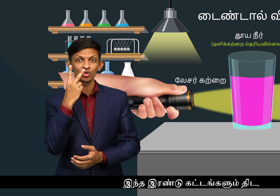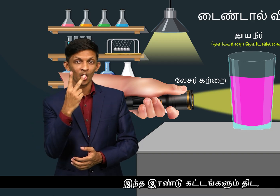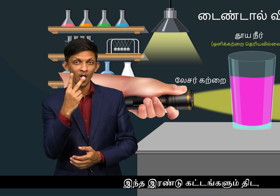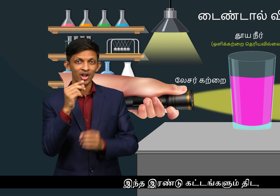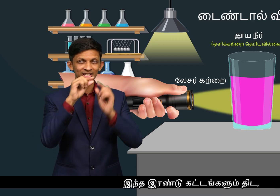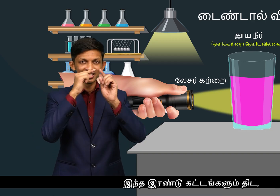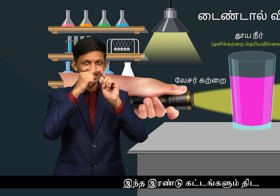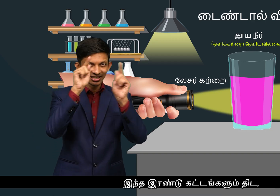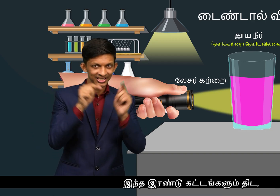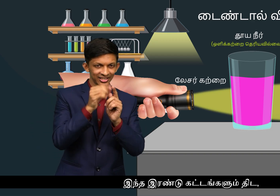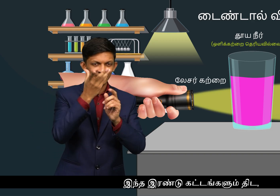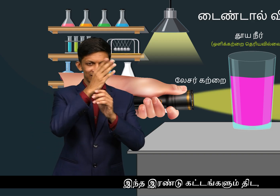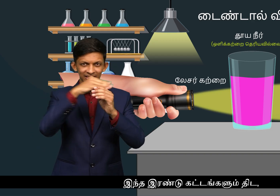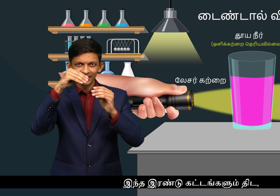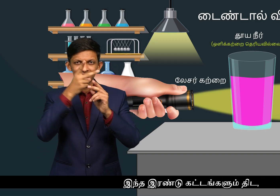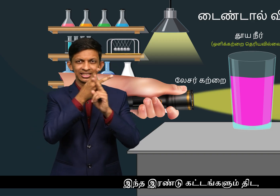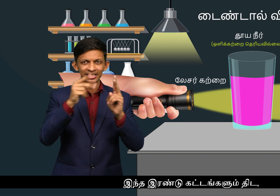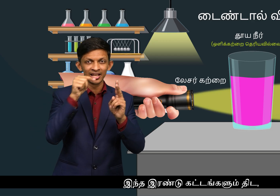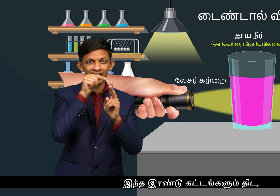இந்த 2 கட்டங்களும் திட,